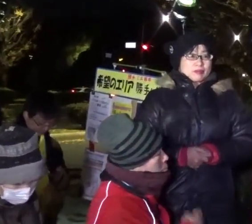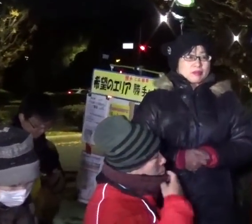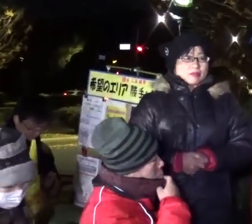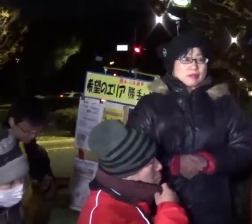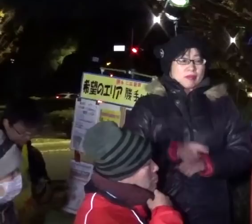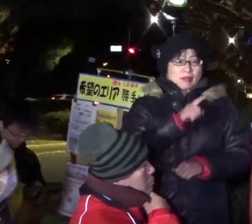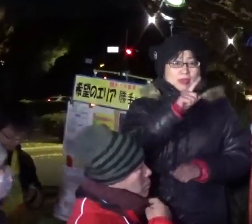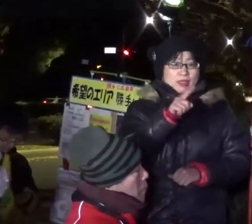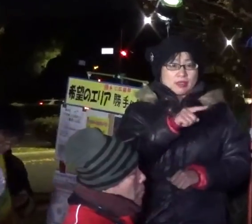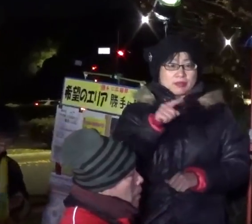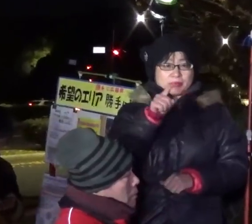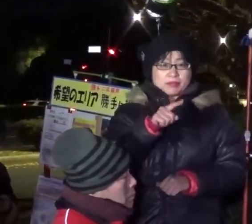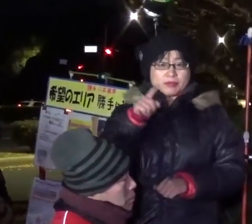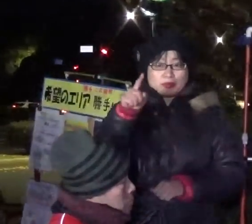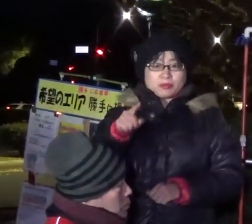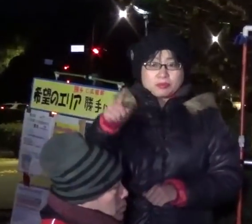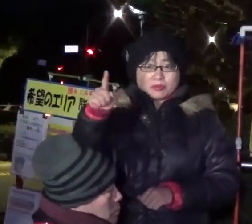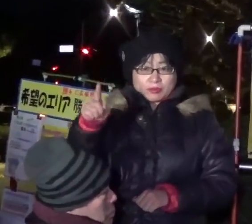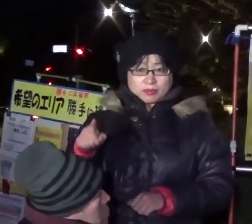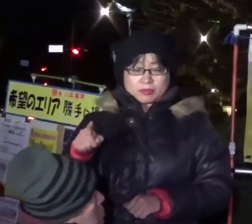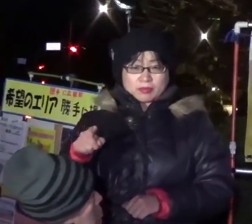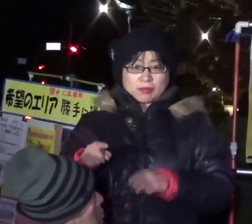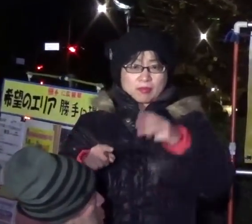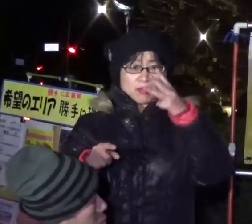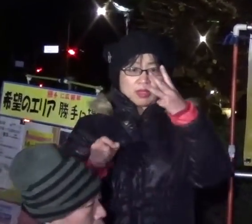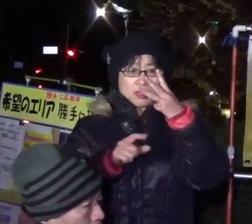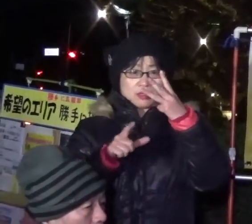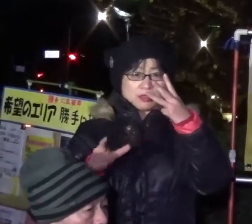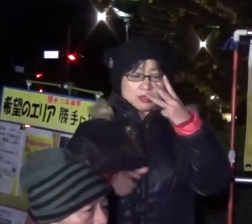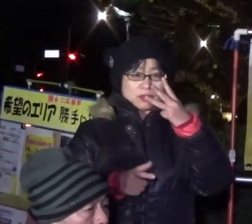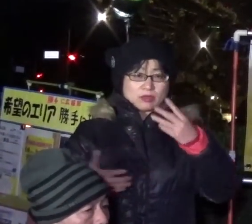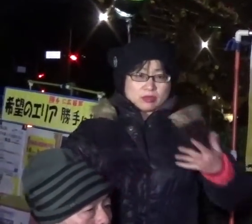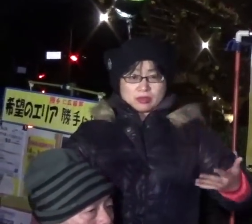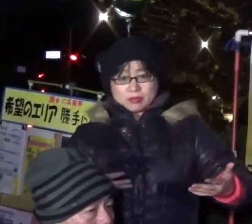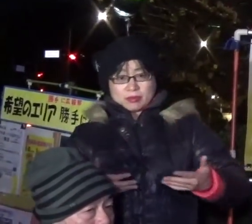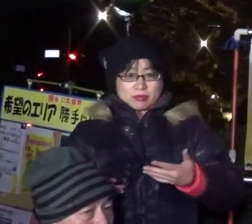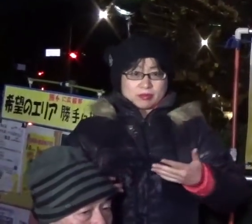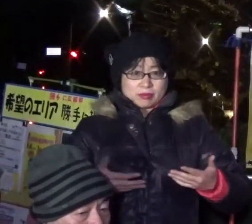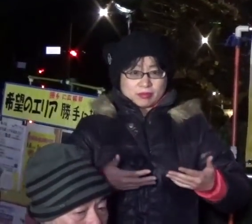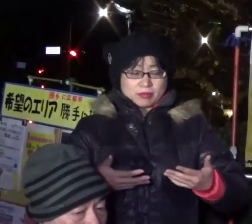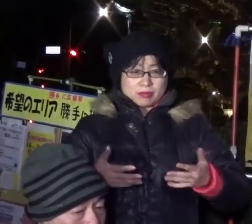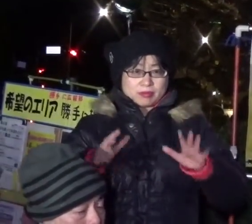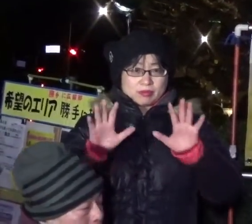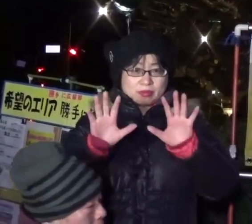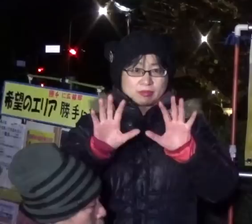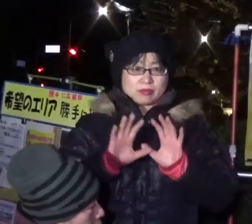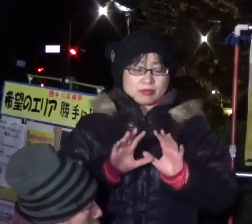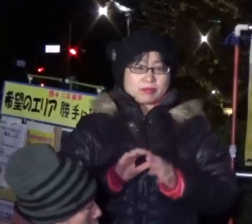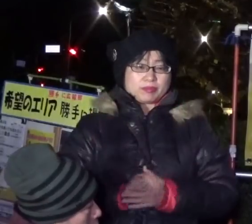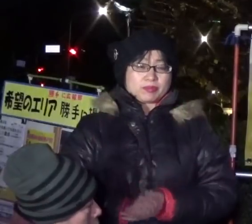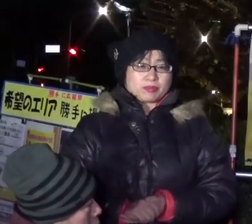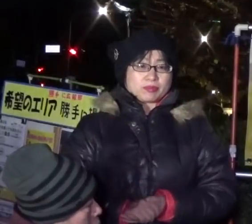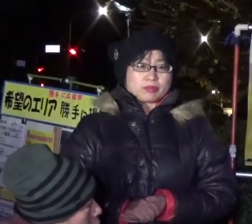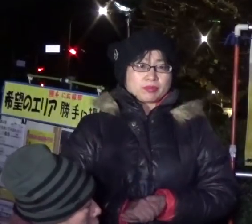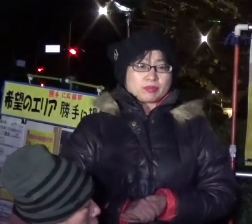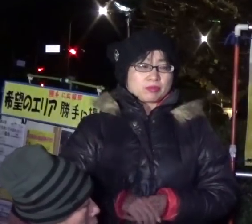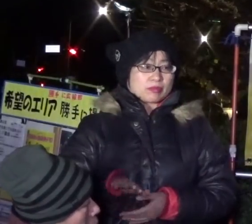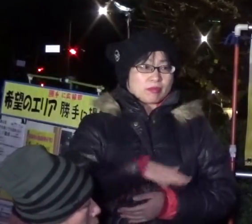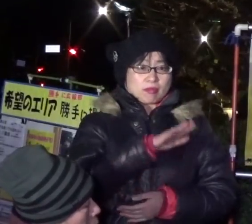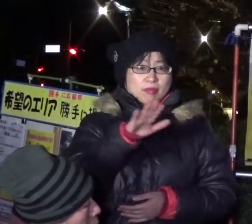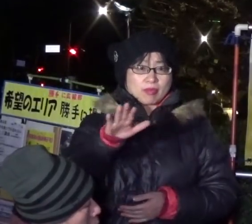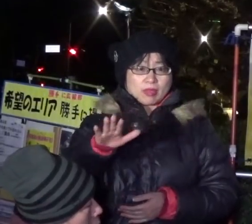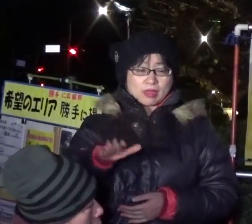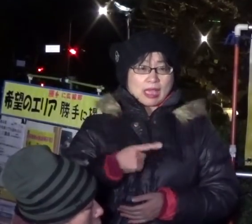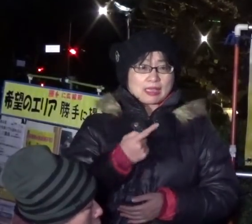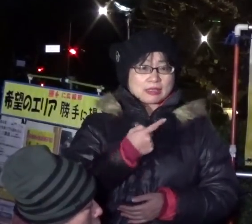2011年3月のあの大震災から、みんなそれぞれがね、できる自